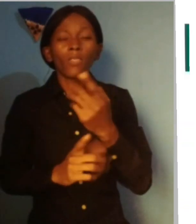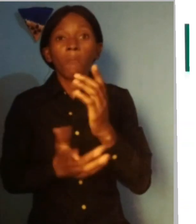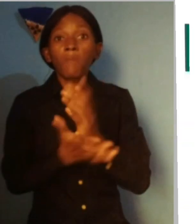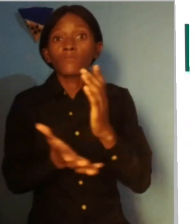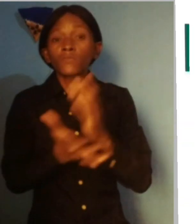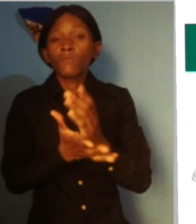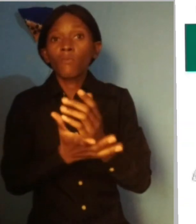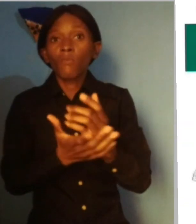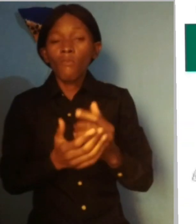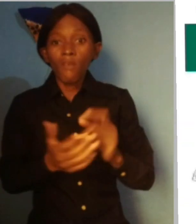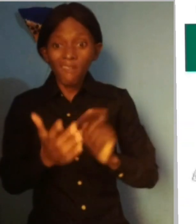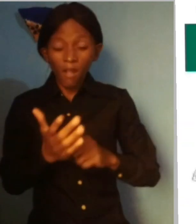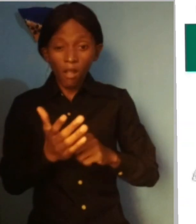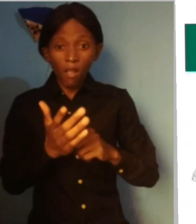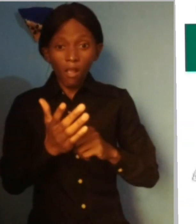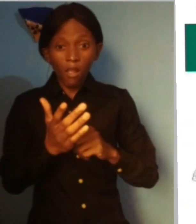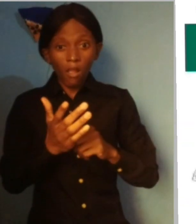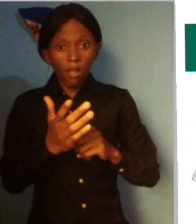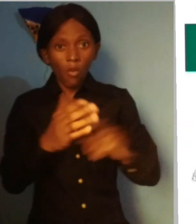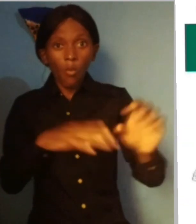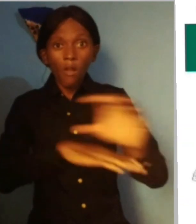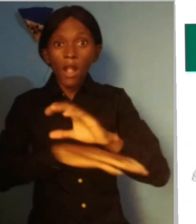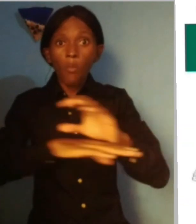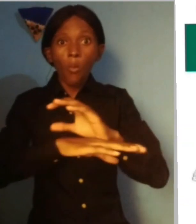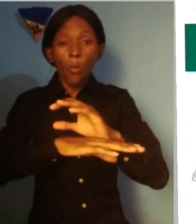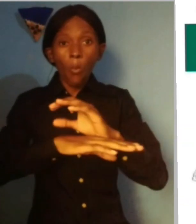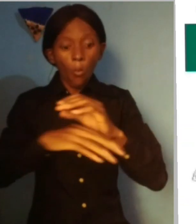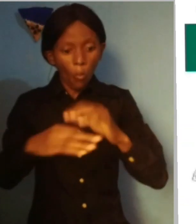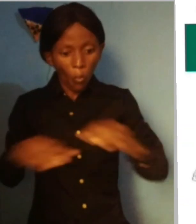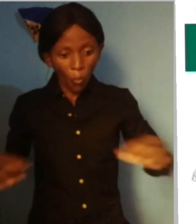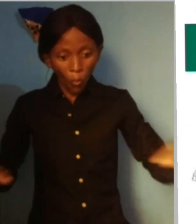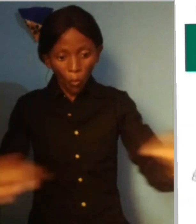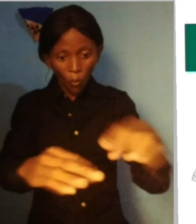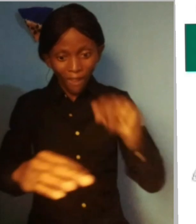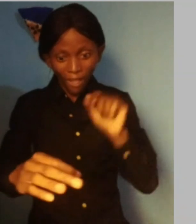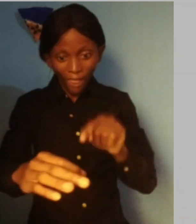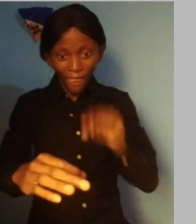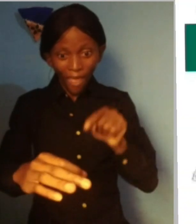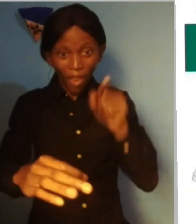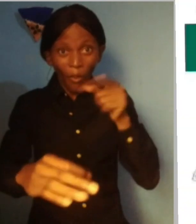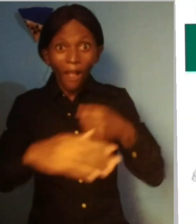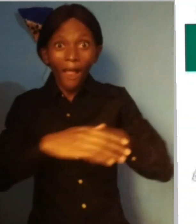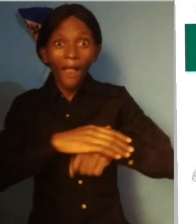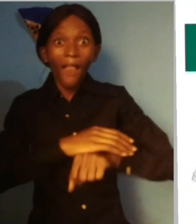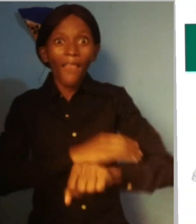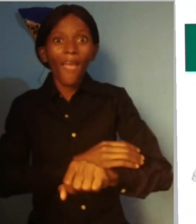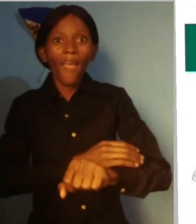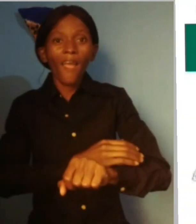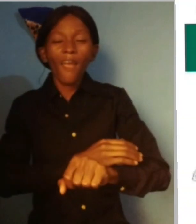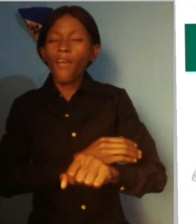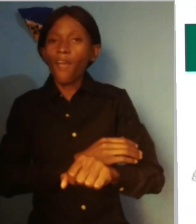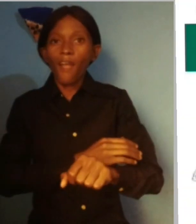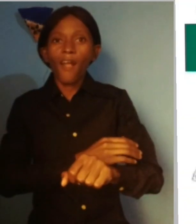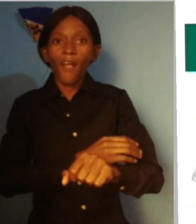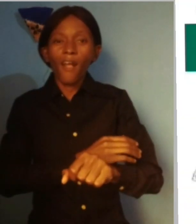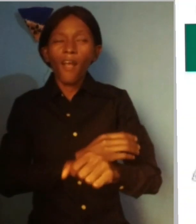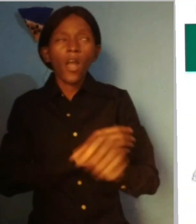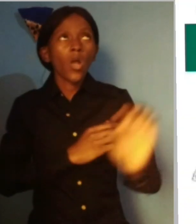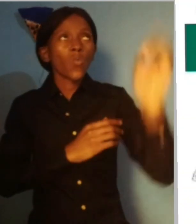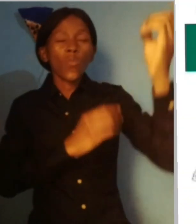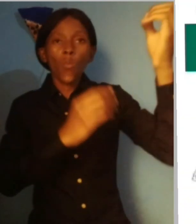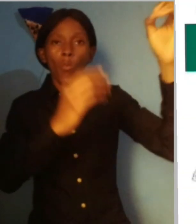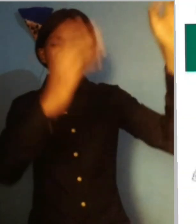Parce que cela représente une bénédiction d'être né sur cette terre. Le grand honneur, on le